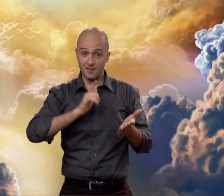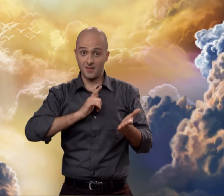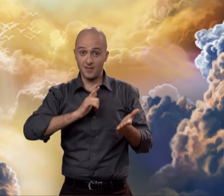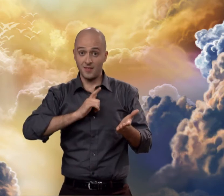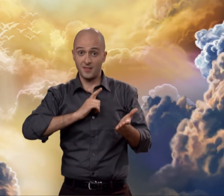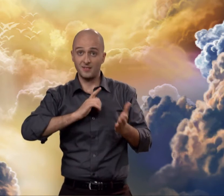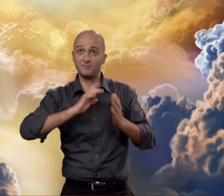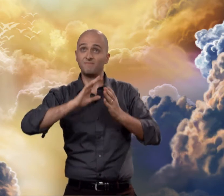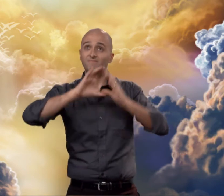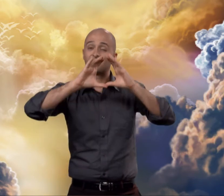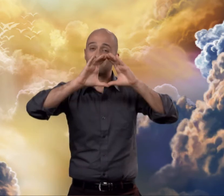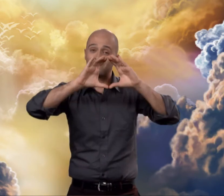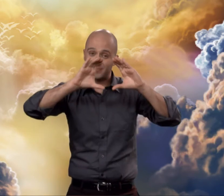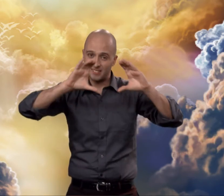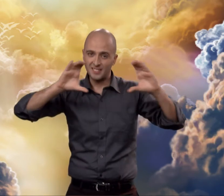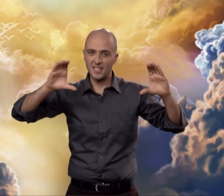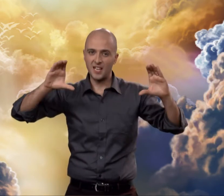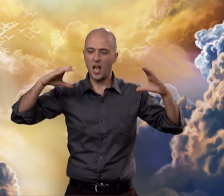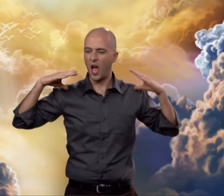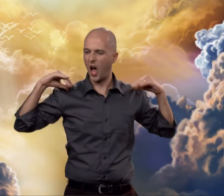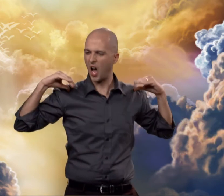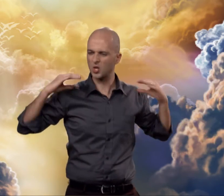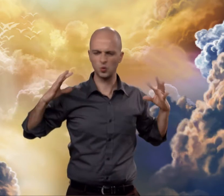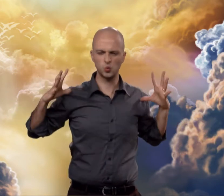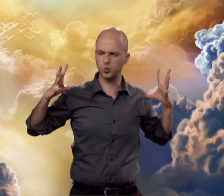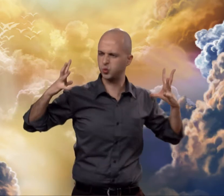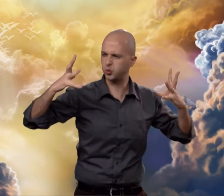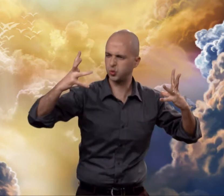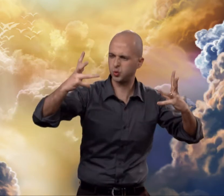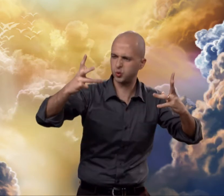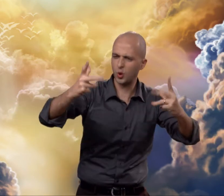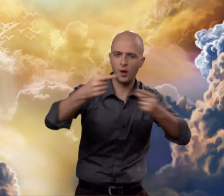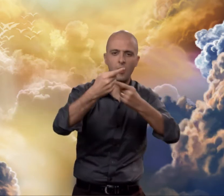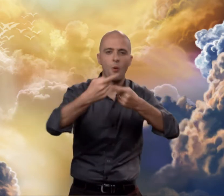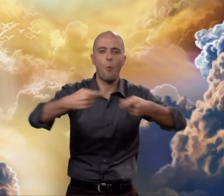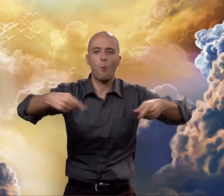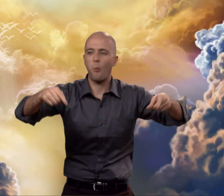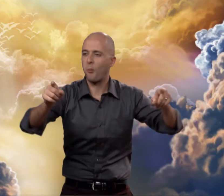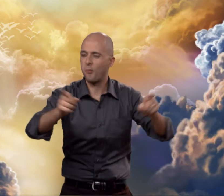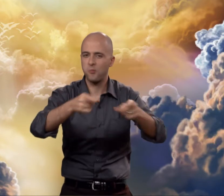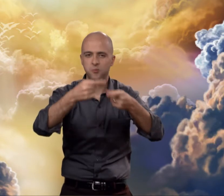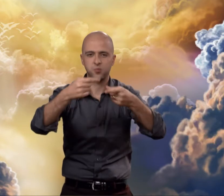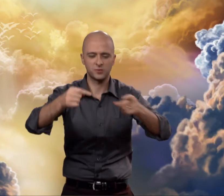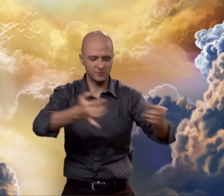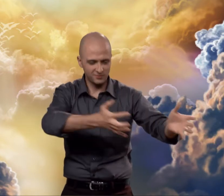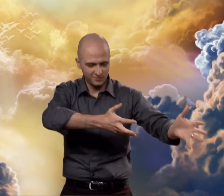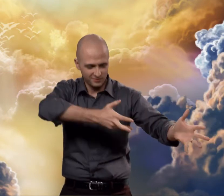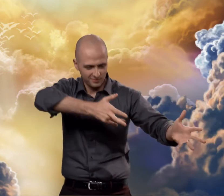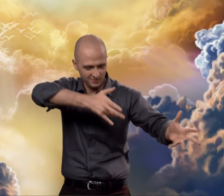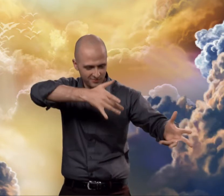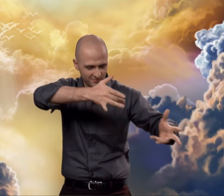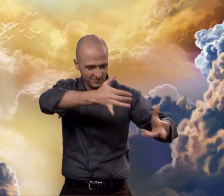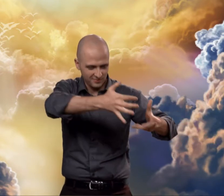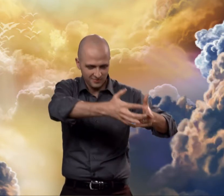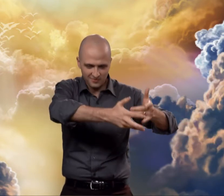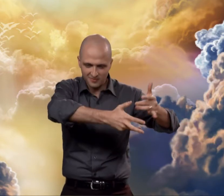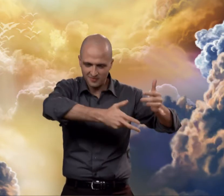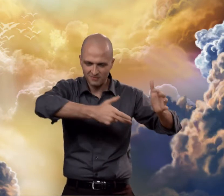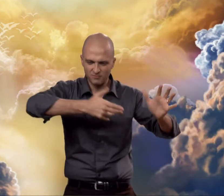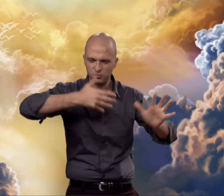novamente em harmonia com o divino. A alegria do Salvador consiste em ver no reino da glória as pessoas que foram salvas por